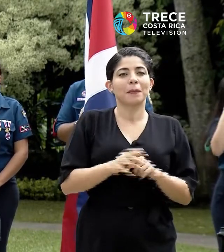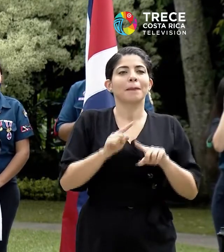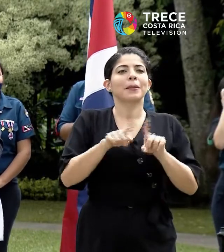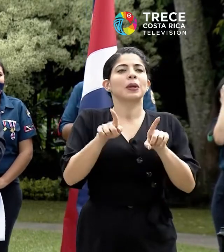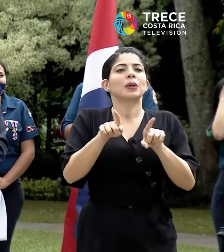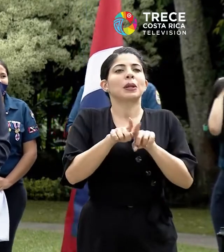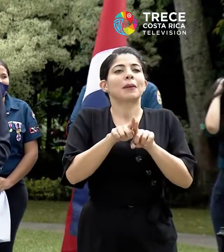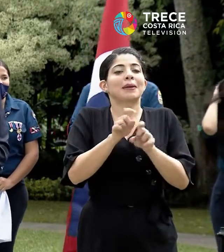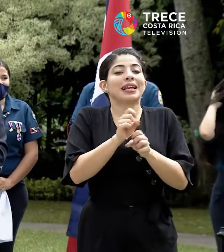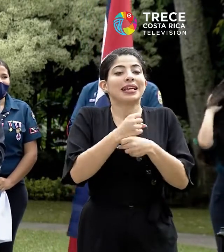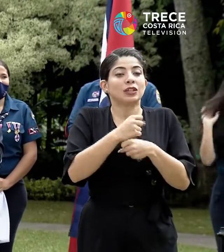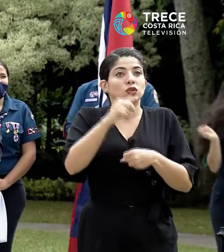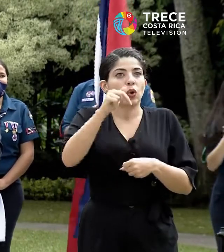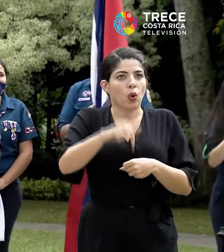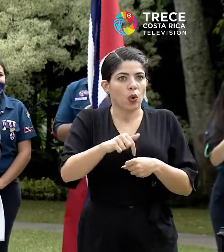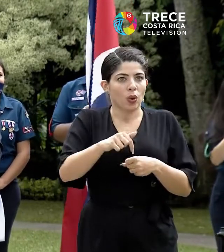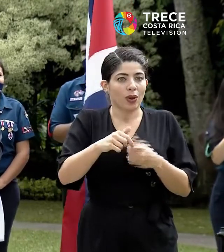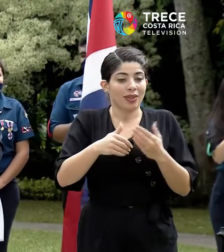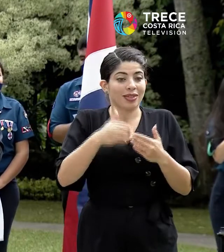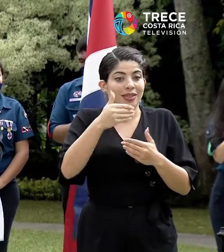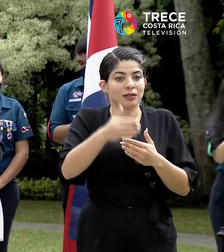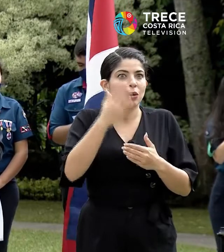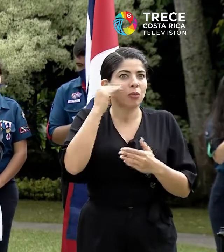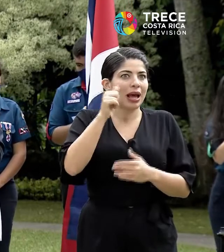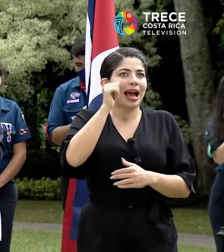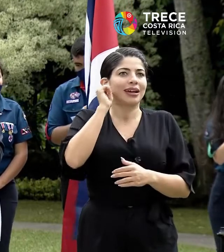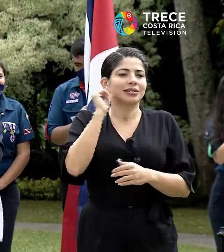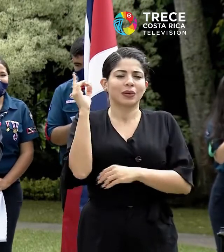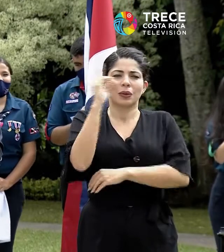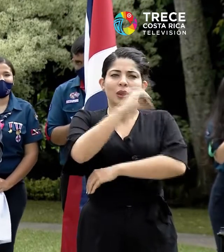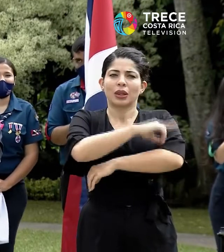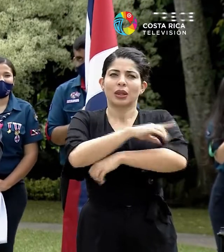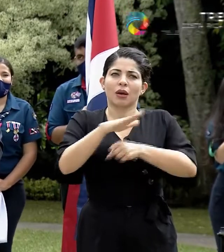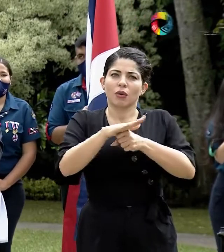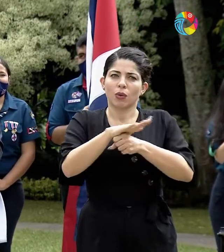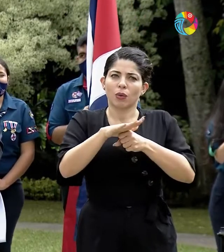sino haberla hecho hoy después del día ajetreado que tuvo ayer.